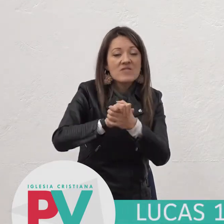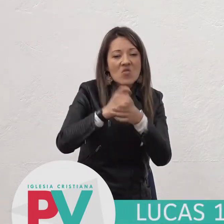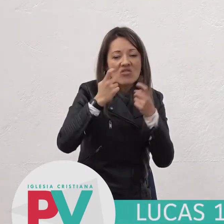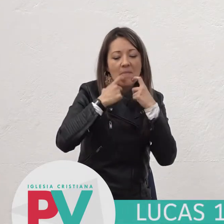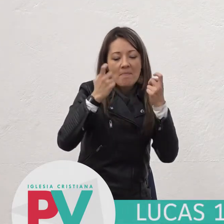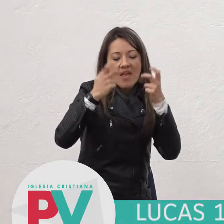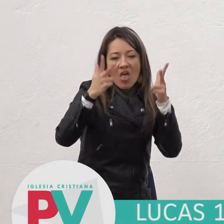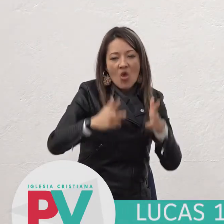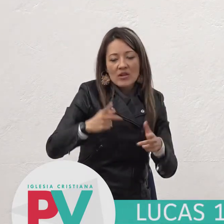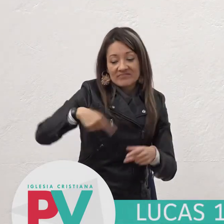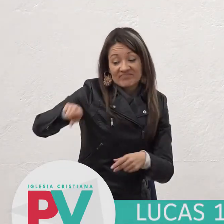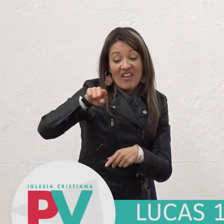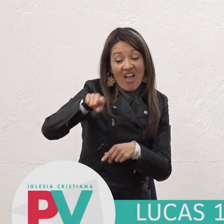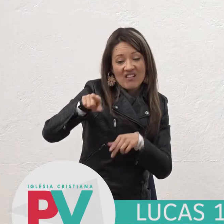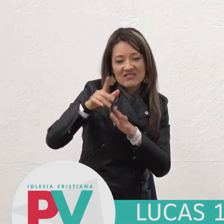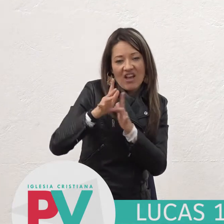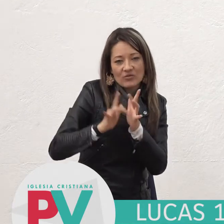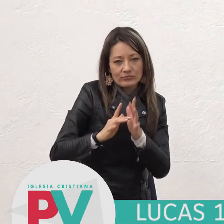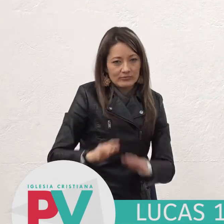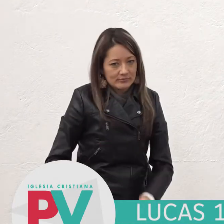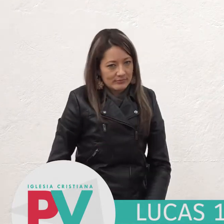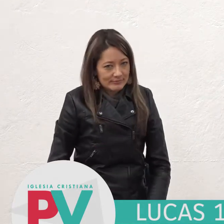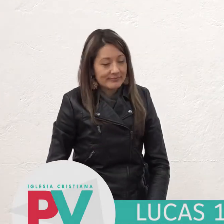al 7.